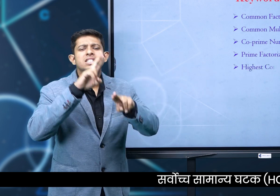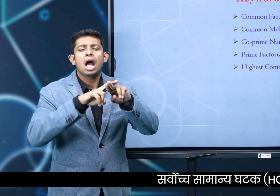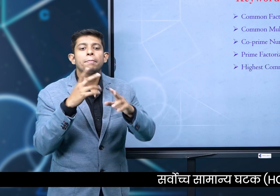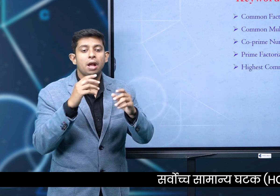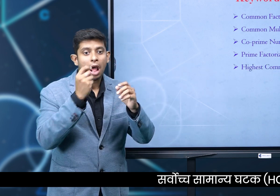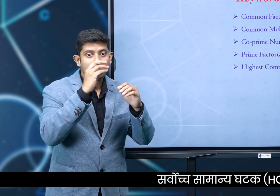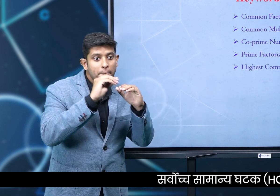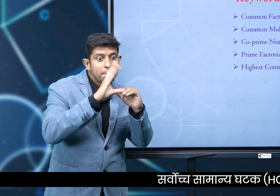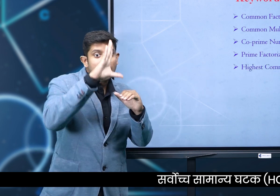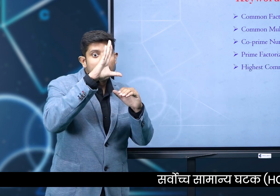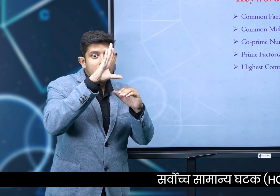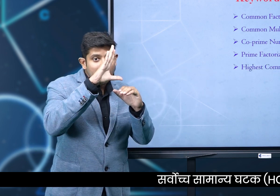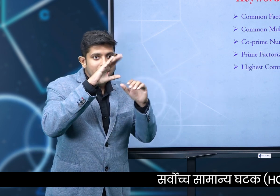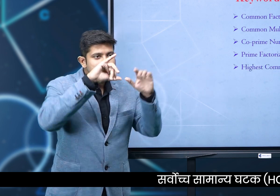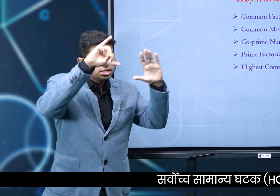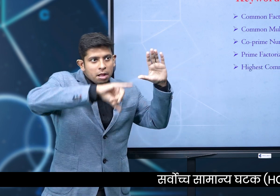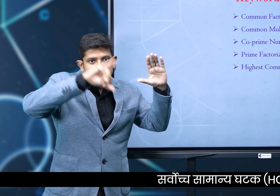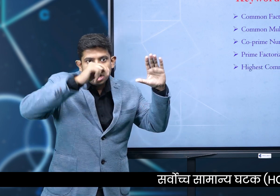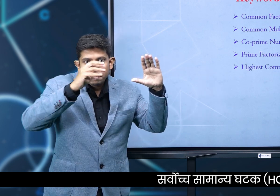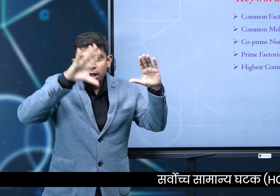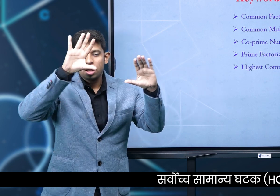सर्वोच्च सामान्य संख्या HCF,